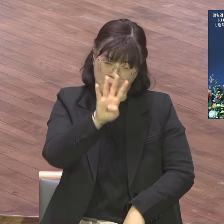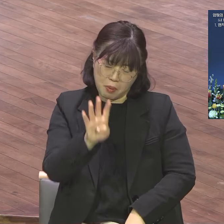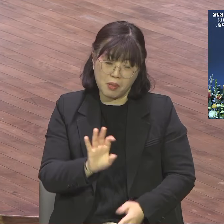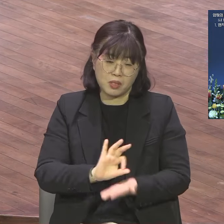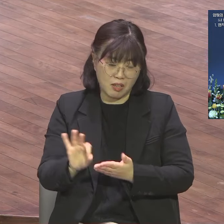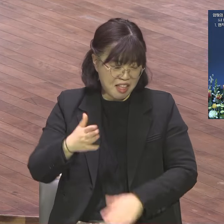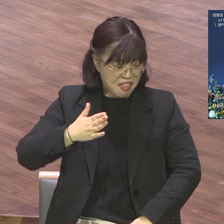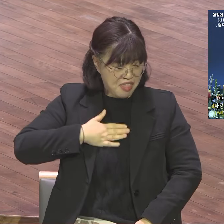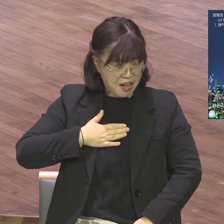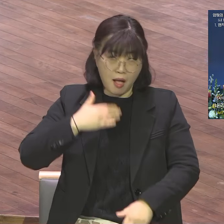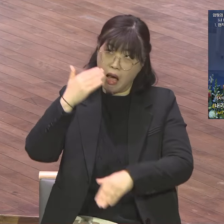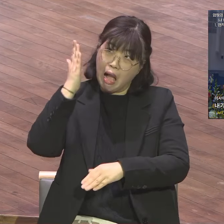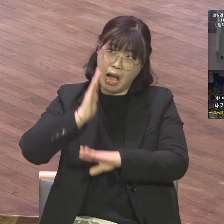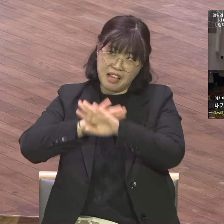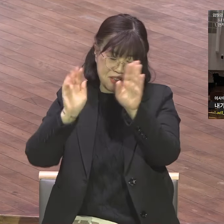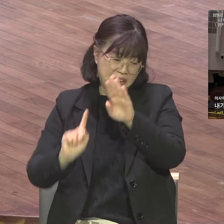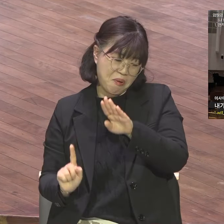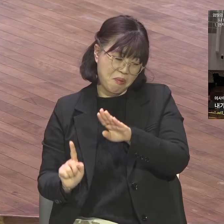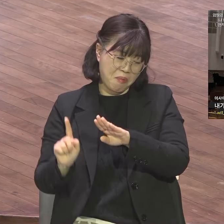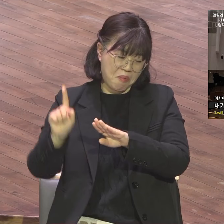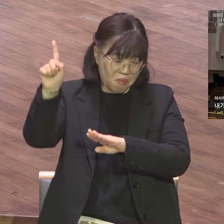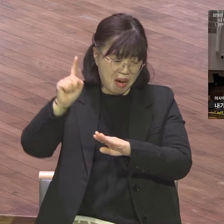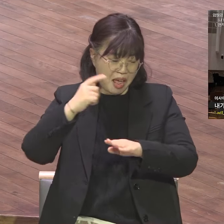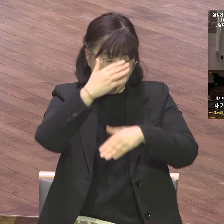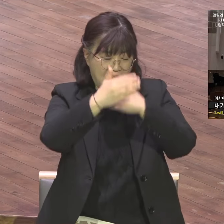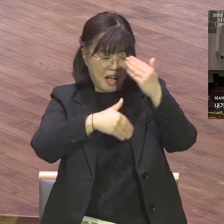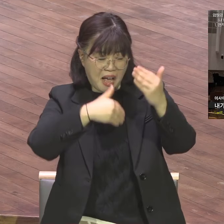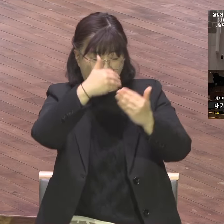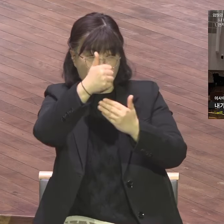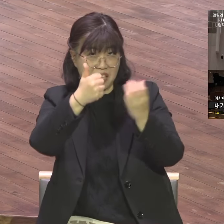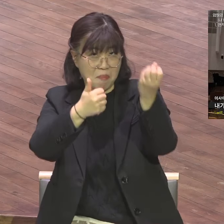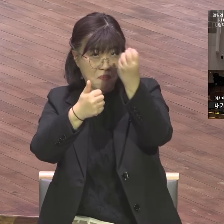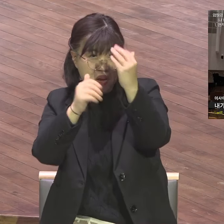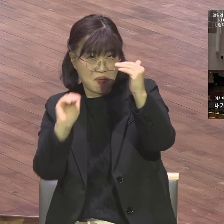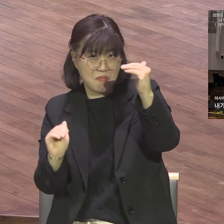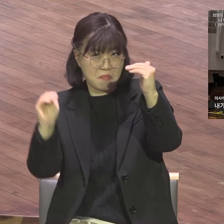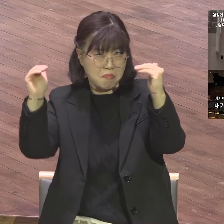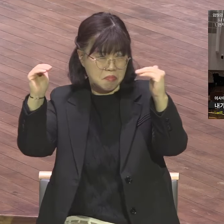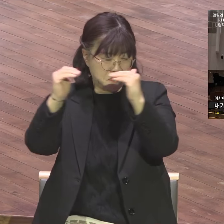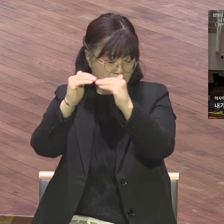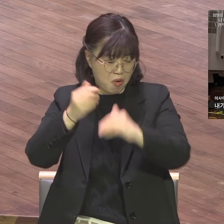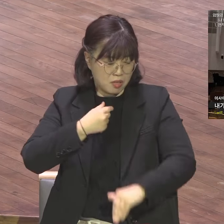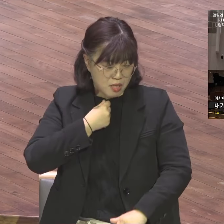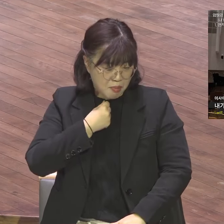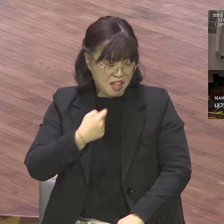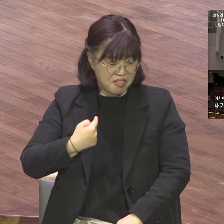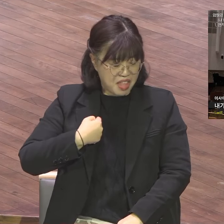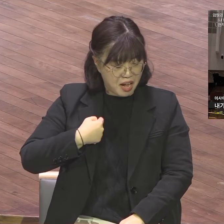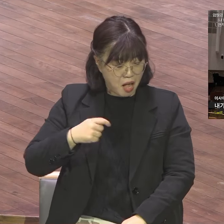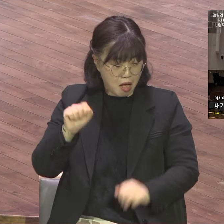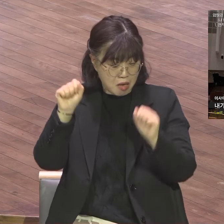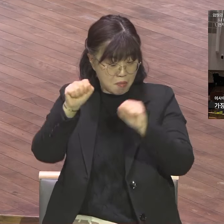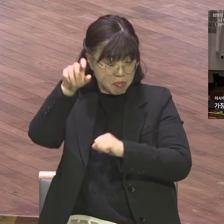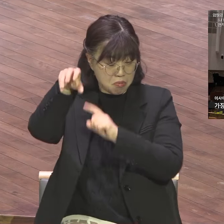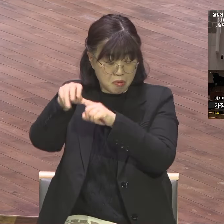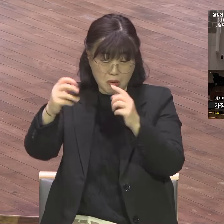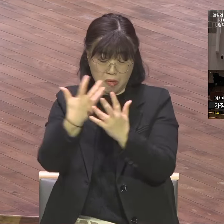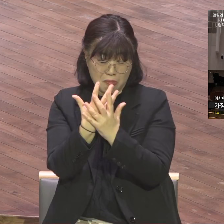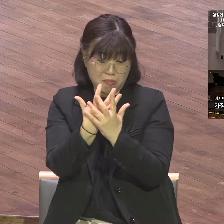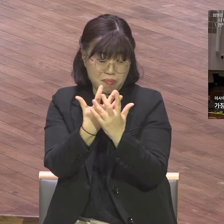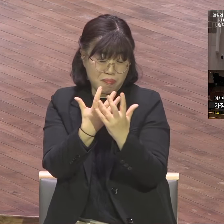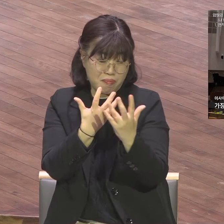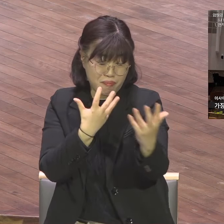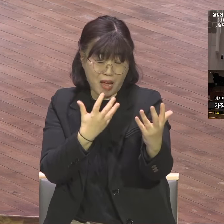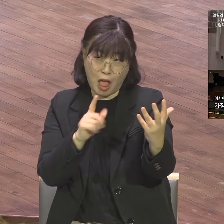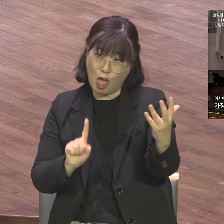올라 하나님의 무별 위에 내 자리를 높이리라. 내가 북극 지폐의 산 위에 앉으리라.